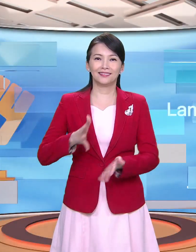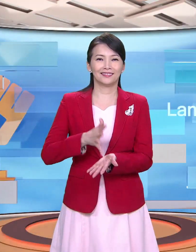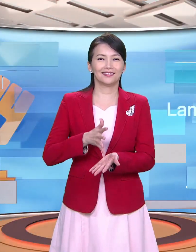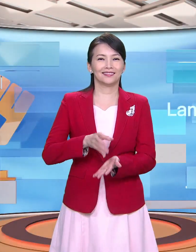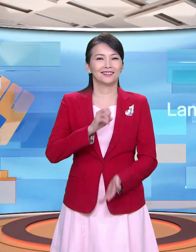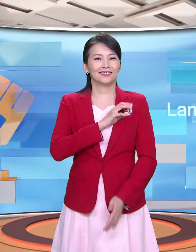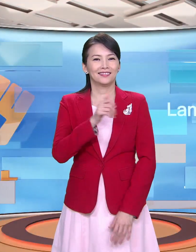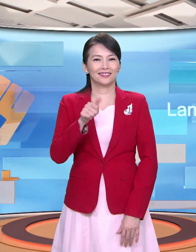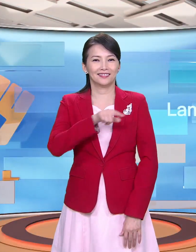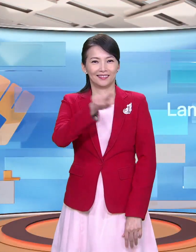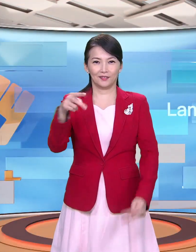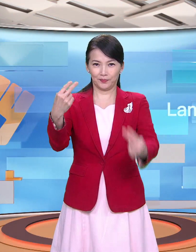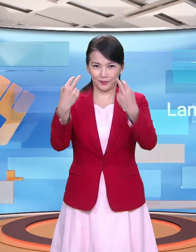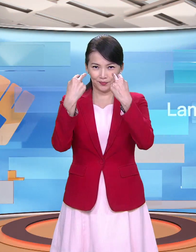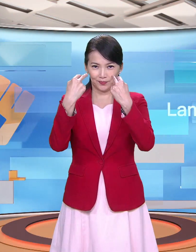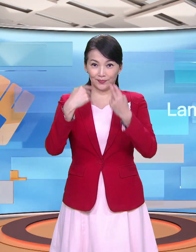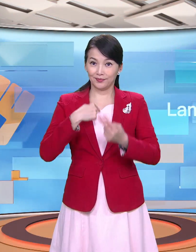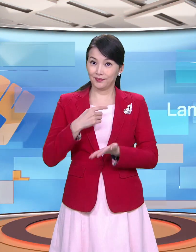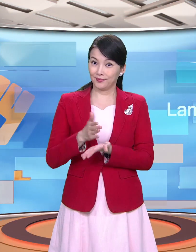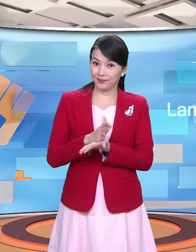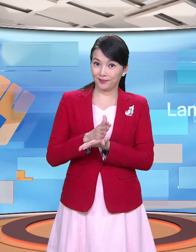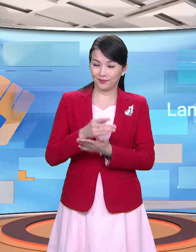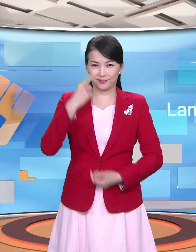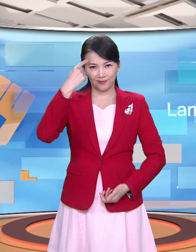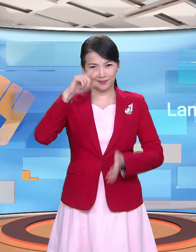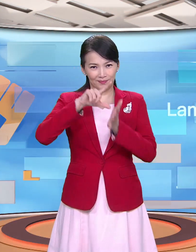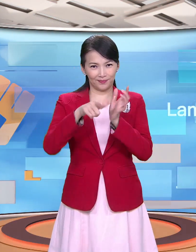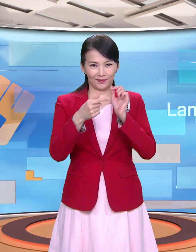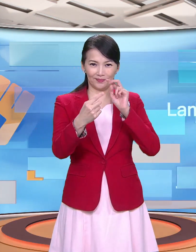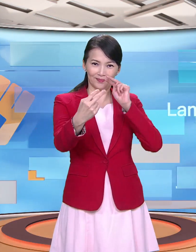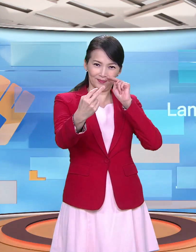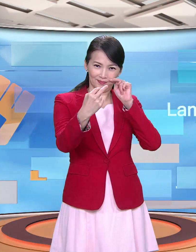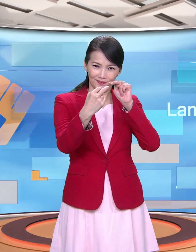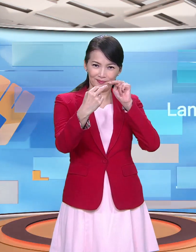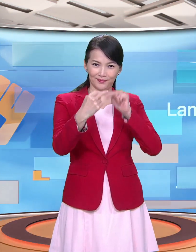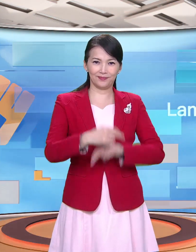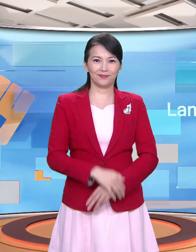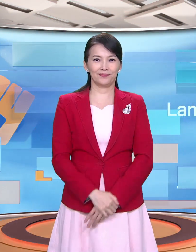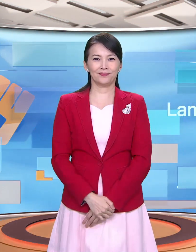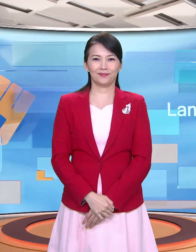感谢您收看这一节的公视手语新闻，我是王小叔，明天同一时间再会。